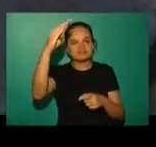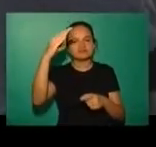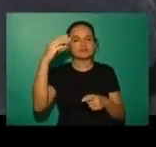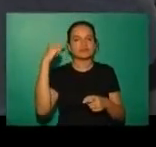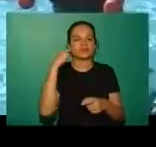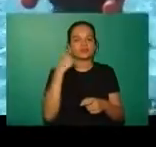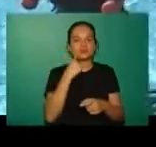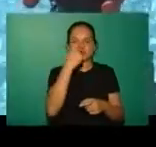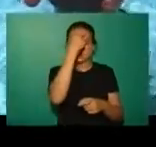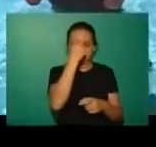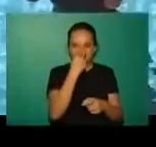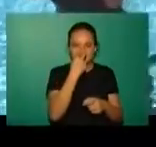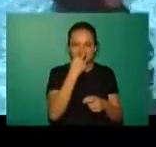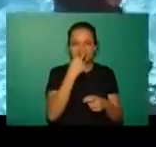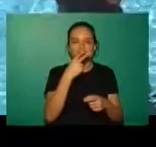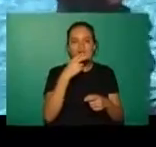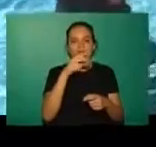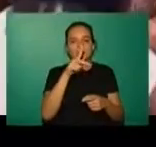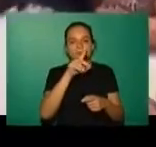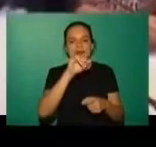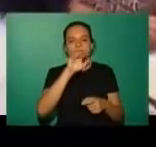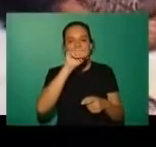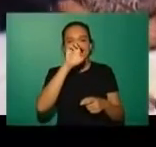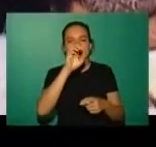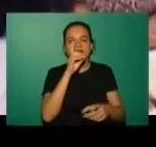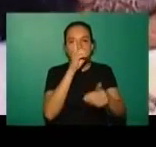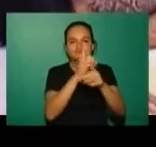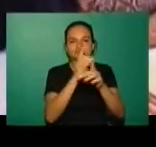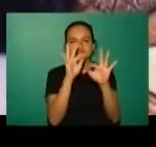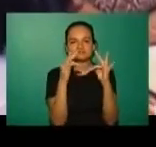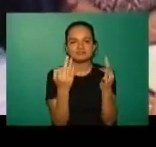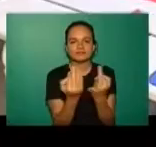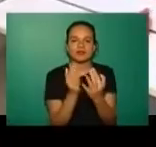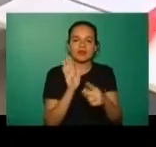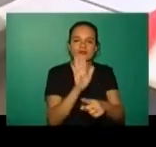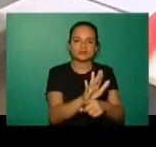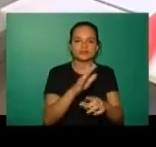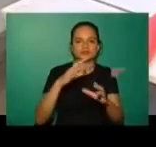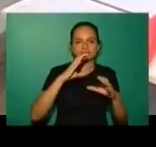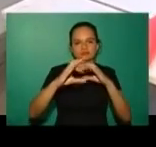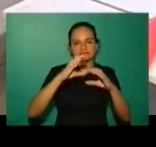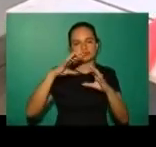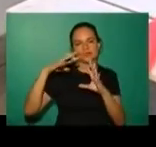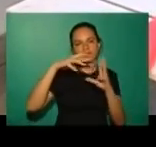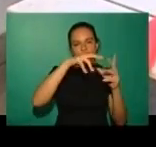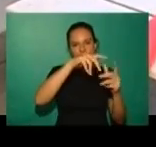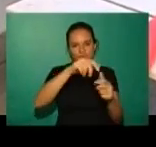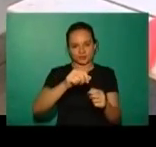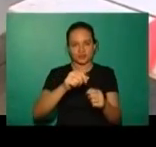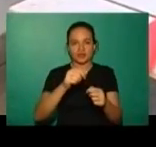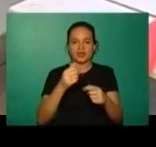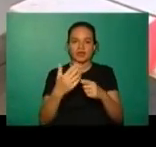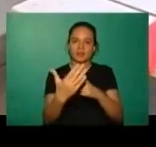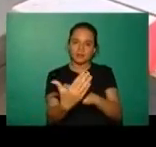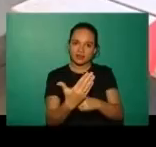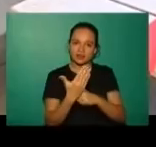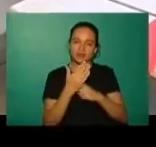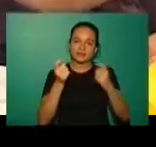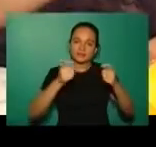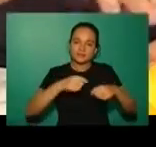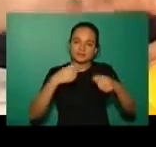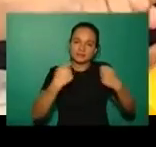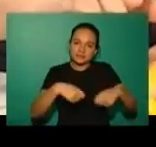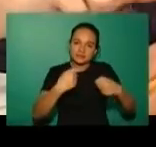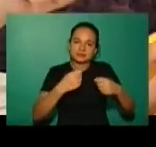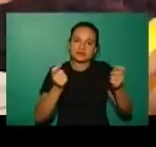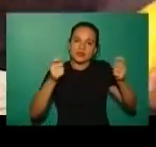são a ponte entre o surdo-cego e a interação social dele. E para se desenvolver, eles precisam aprender formas de se